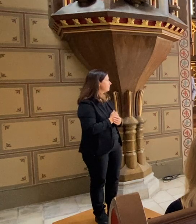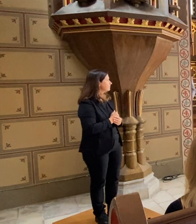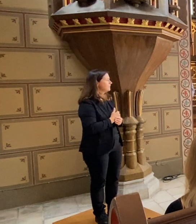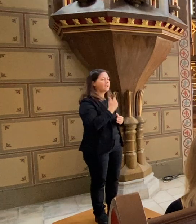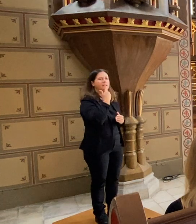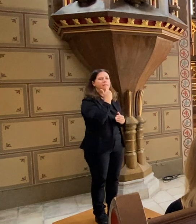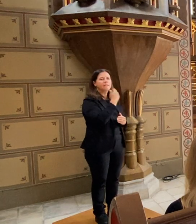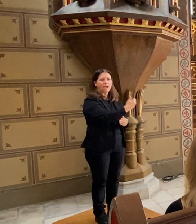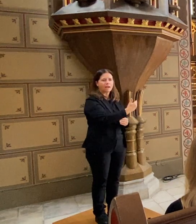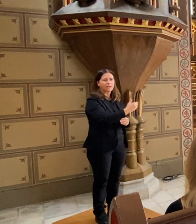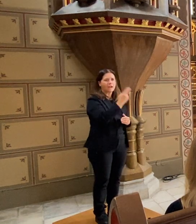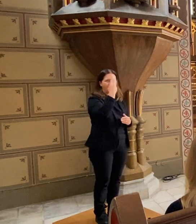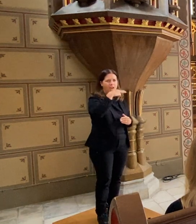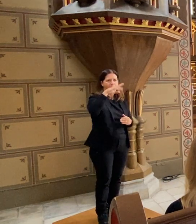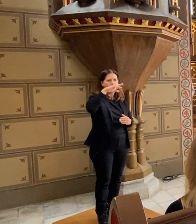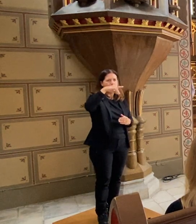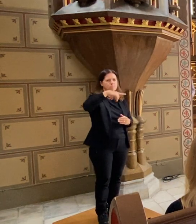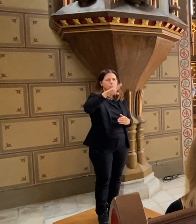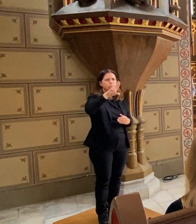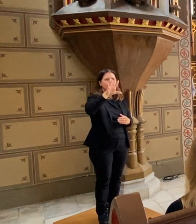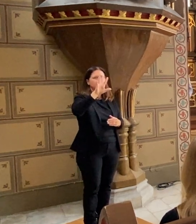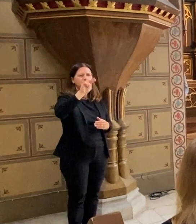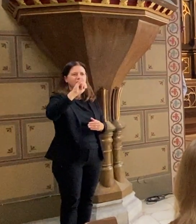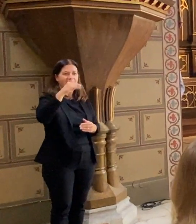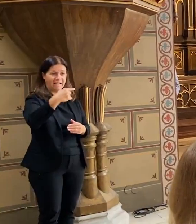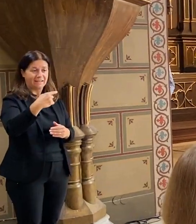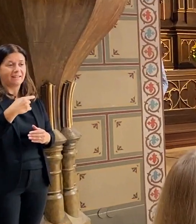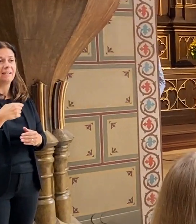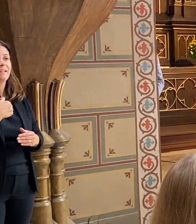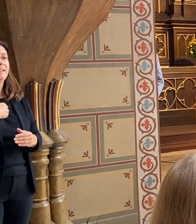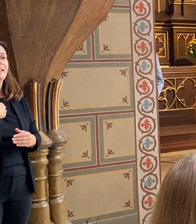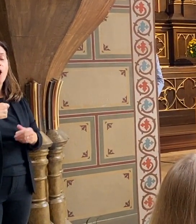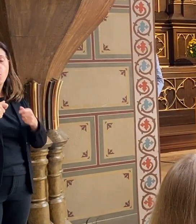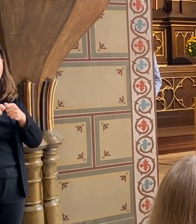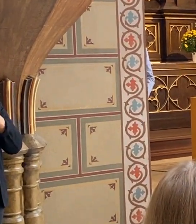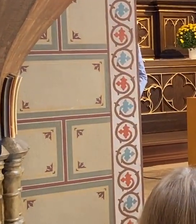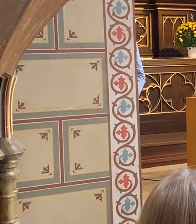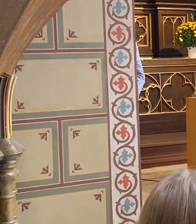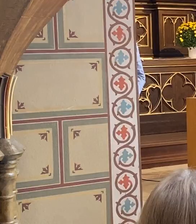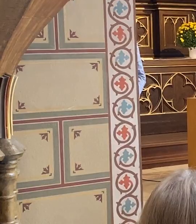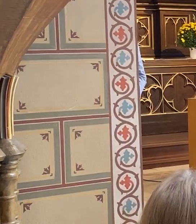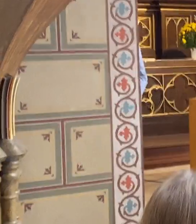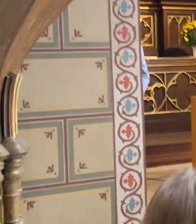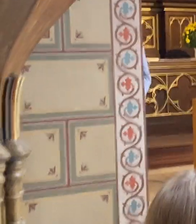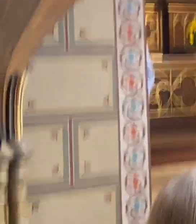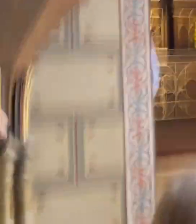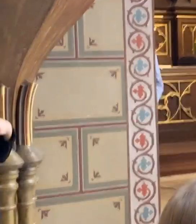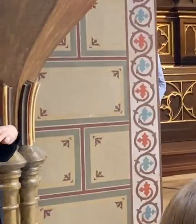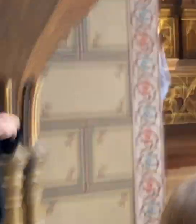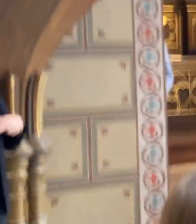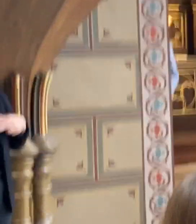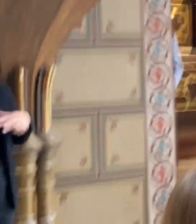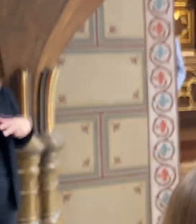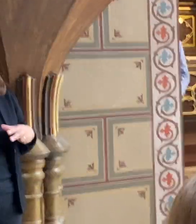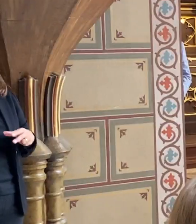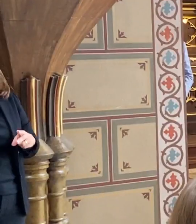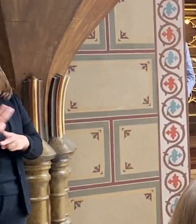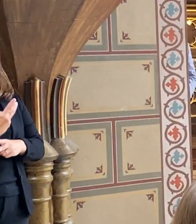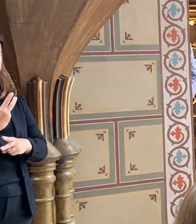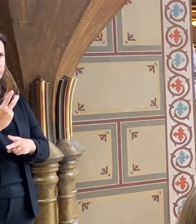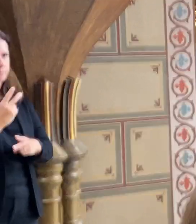Danke vielmals, Herr Buschnick. Ich bin, wenn ich meinen Kollegen von der altkatholischen Kirche sehe, etwas underdressed, aber ich hoffe, ihr verzeiht mir